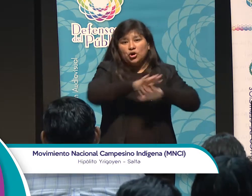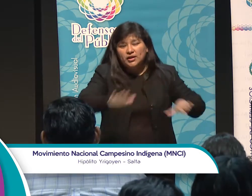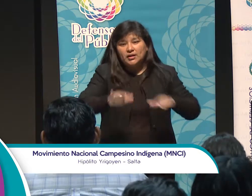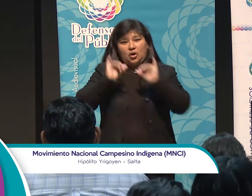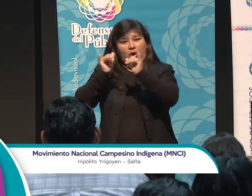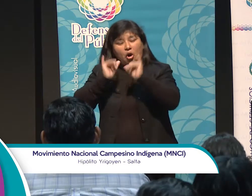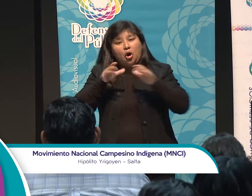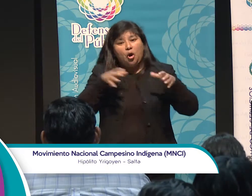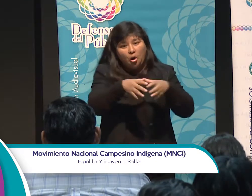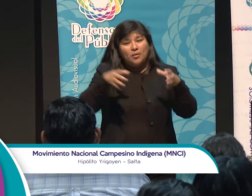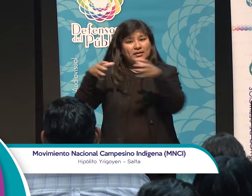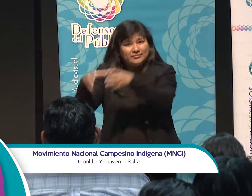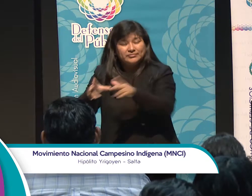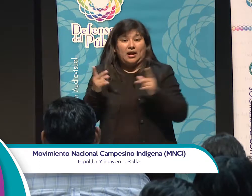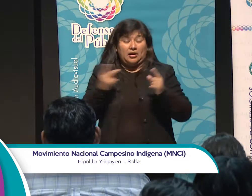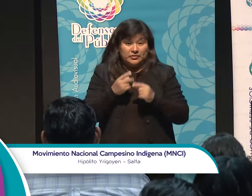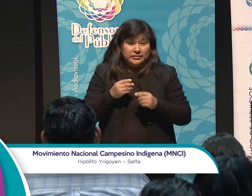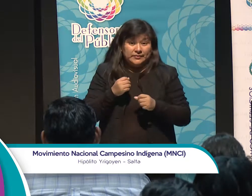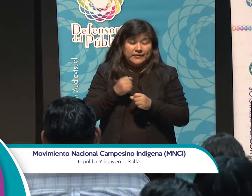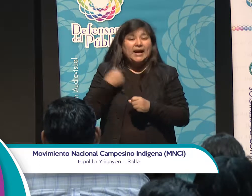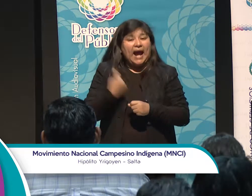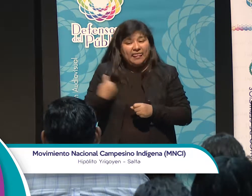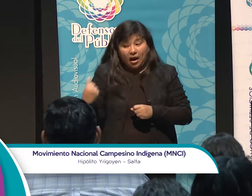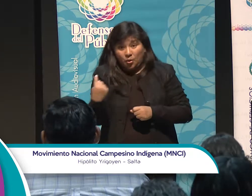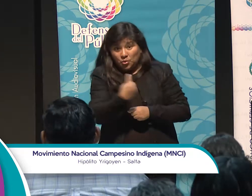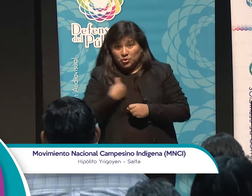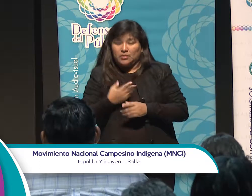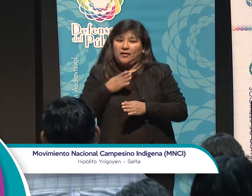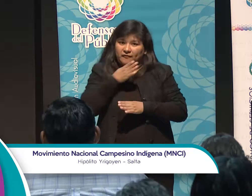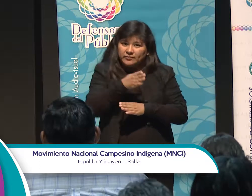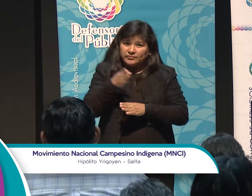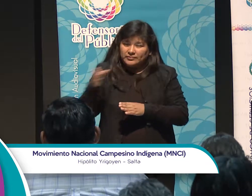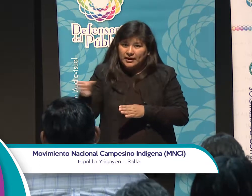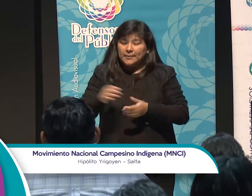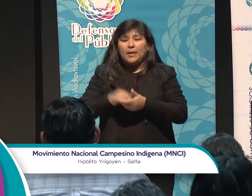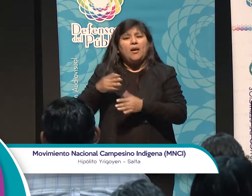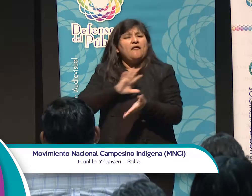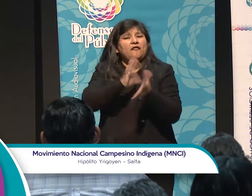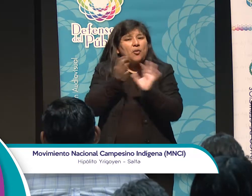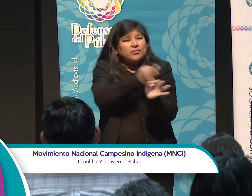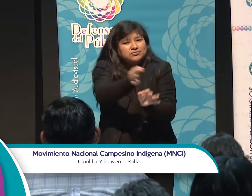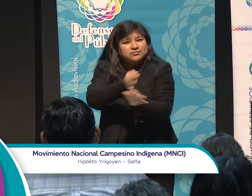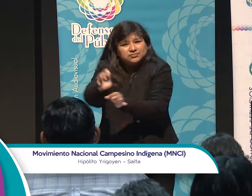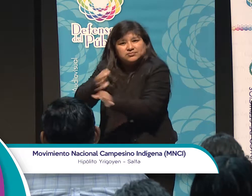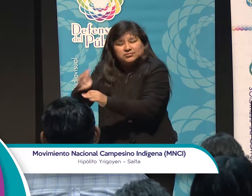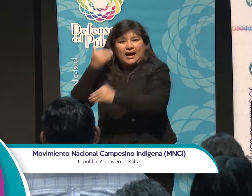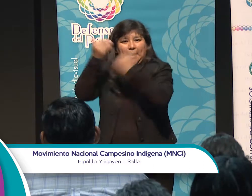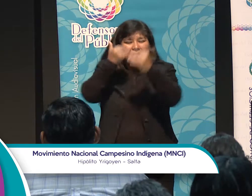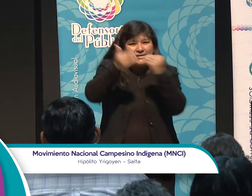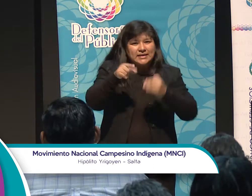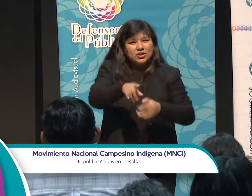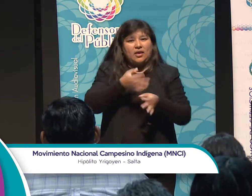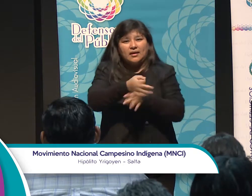también, en donde cada uno de nosotros salimos con las distintas capacitaciones, con los talleres,